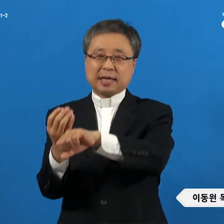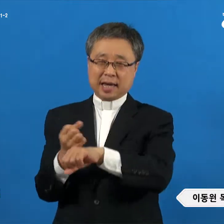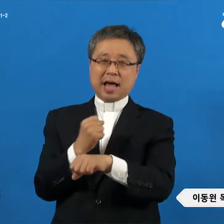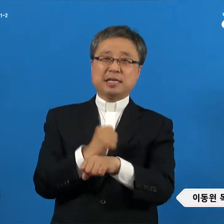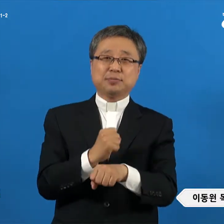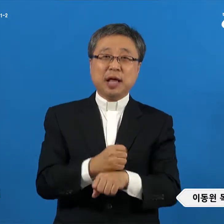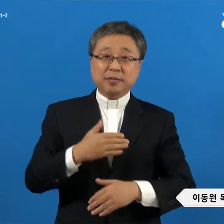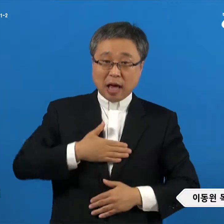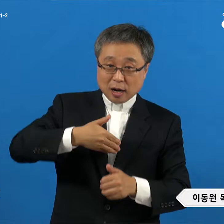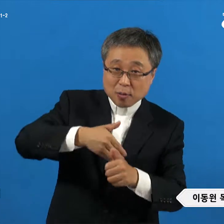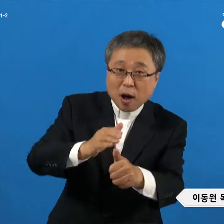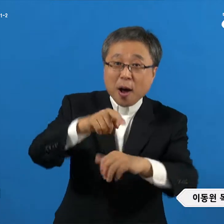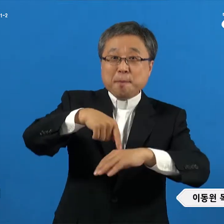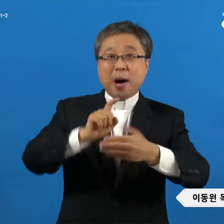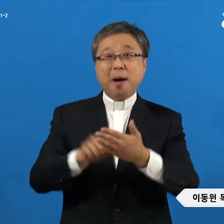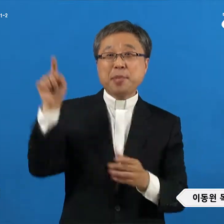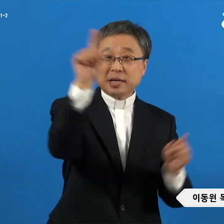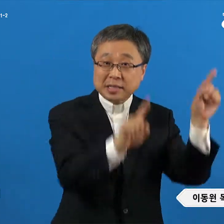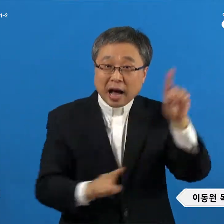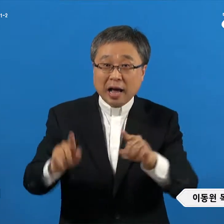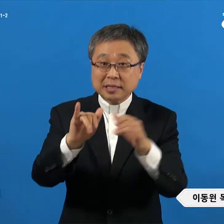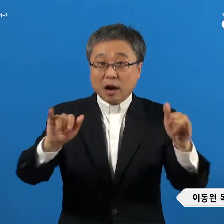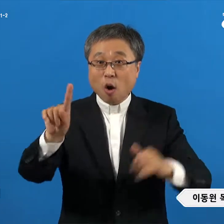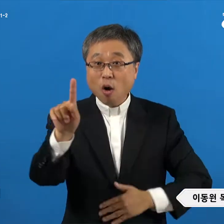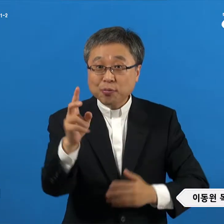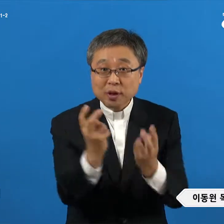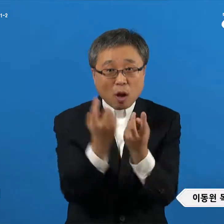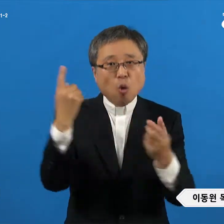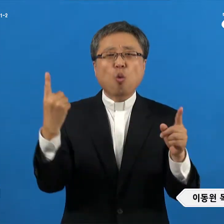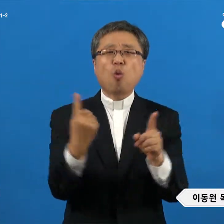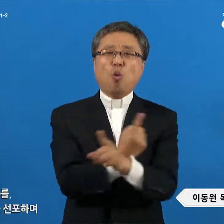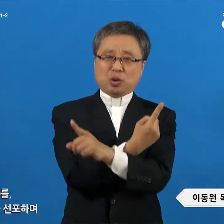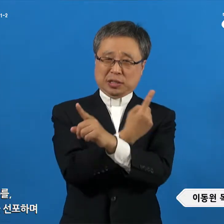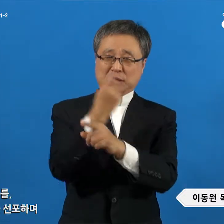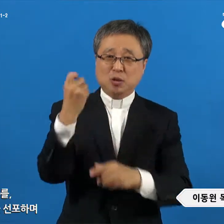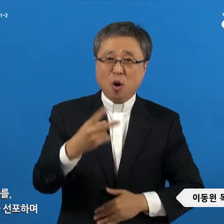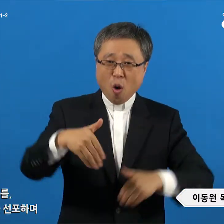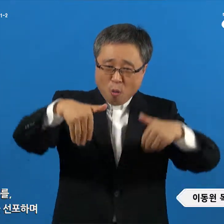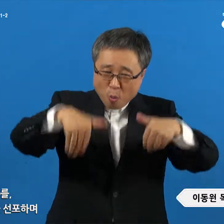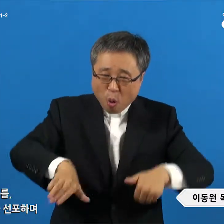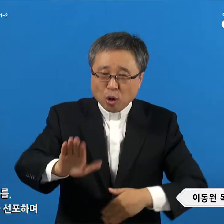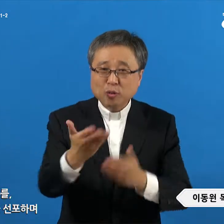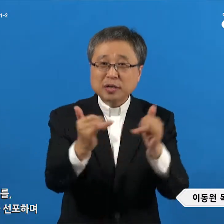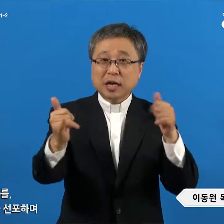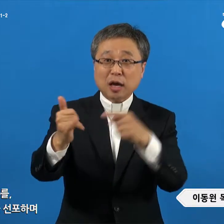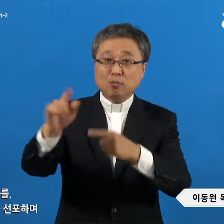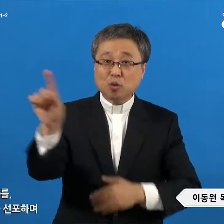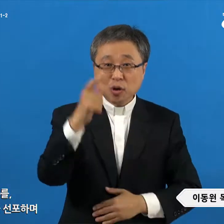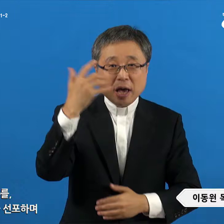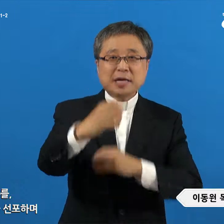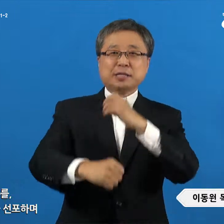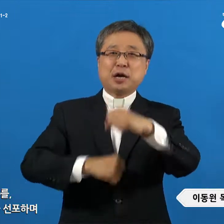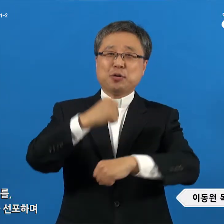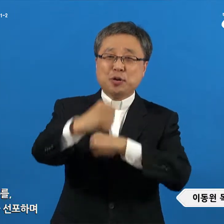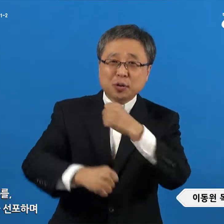보내사 마음이 상한 자를 어떻게 해요? 고치고, 포로된 자에게 무엇을? 자유를, 갇힌